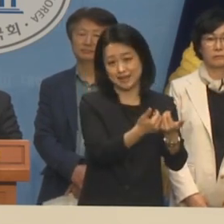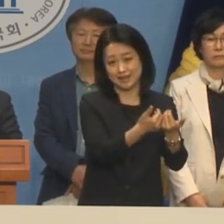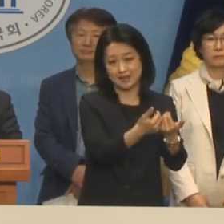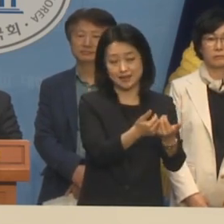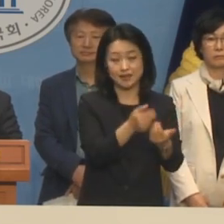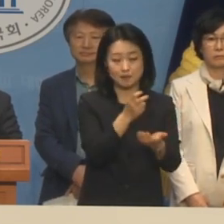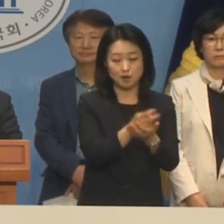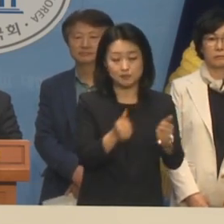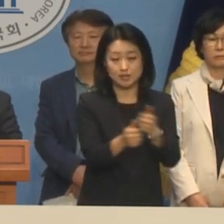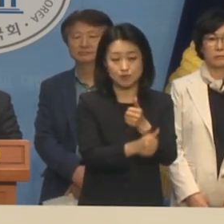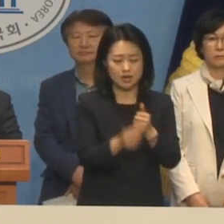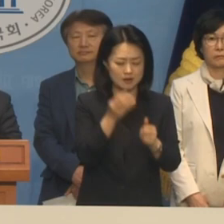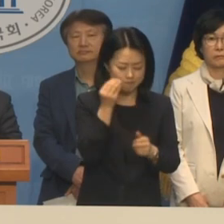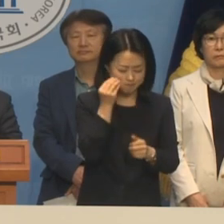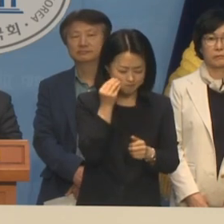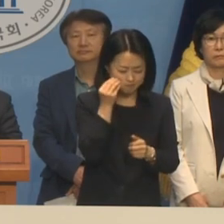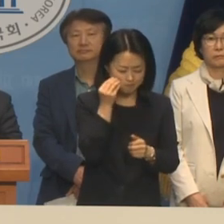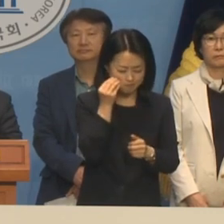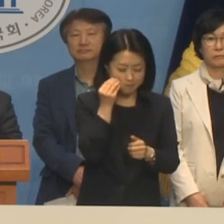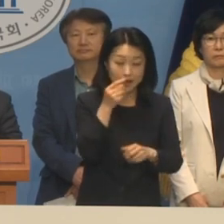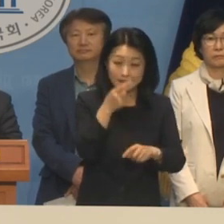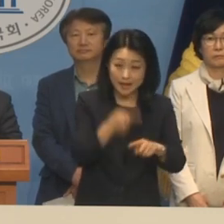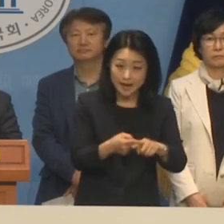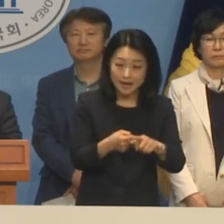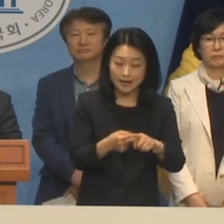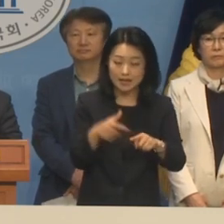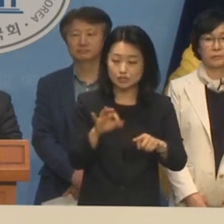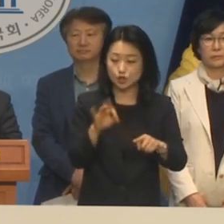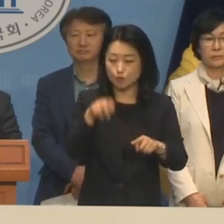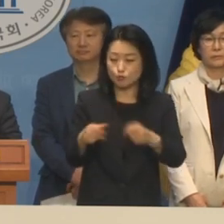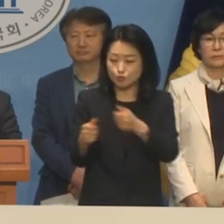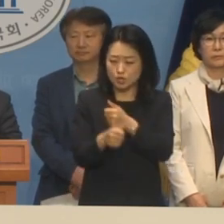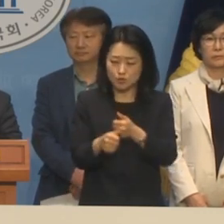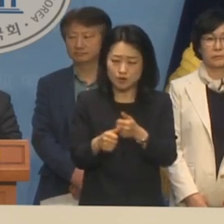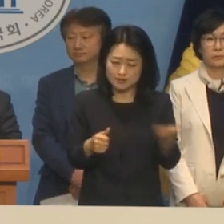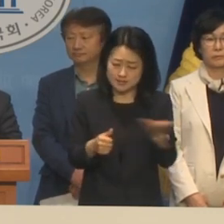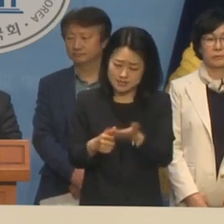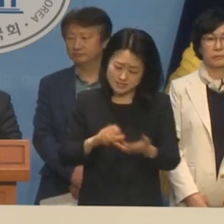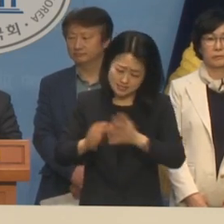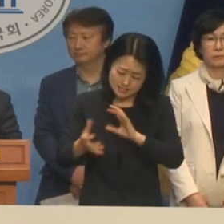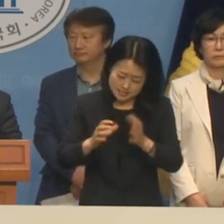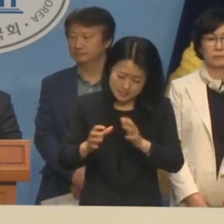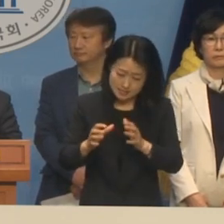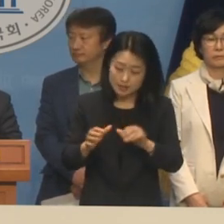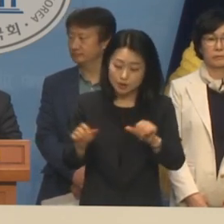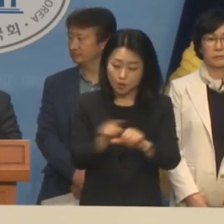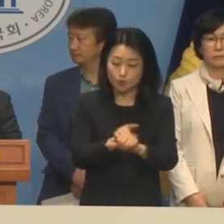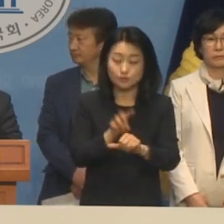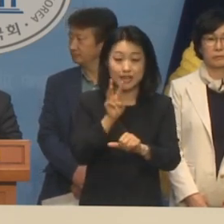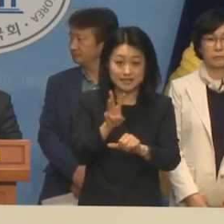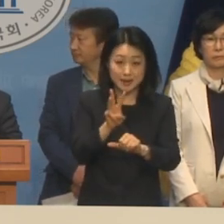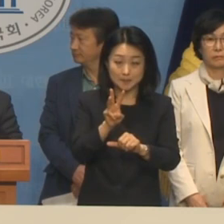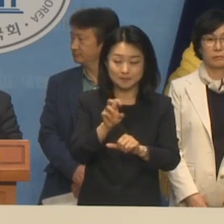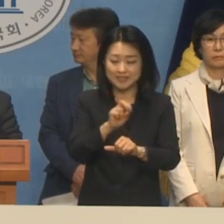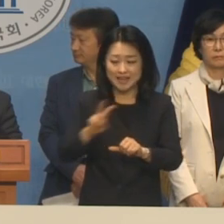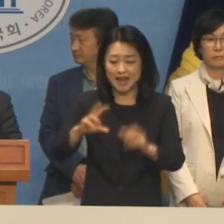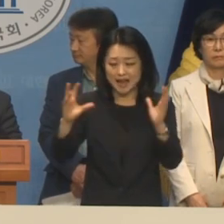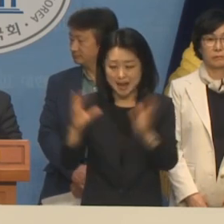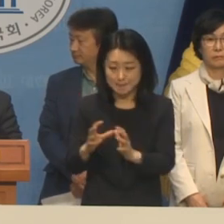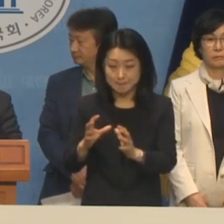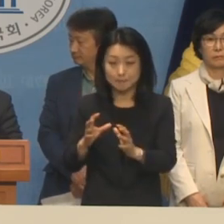있던 법안을 지난 4월 정무위원회 전체회의에서 제적의원 5분의 3 야당